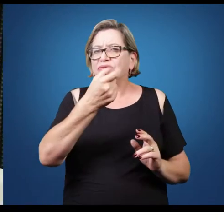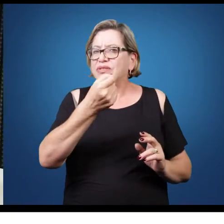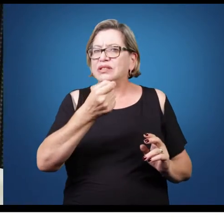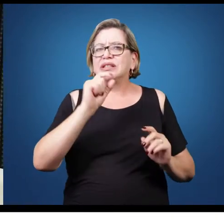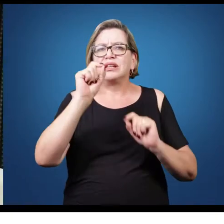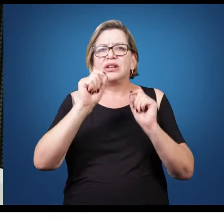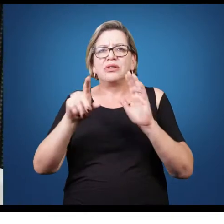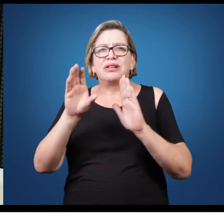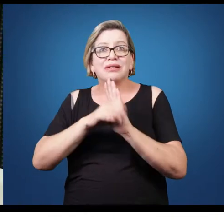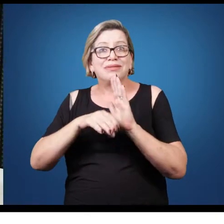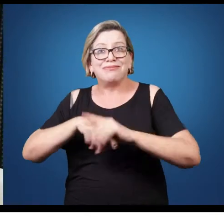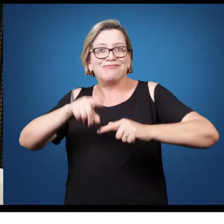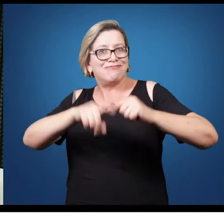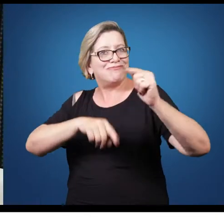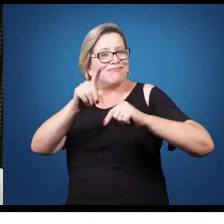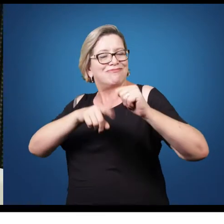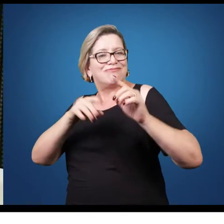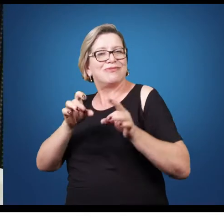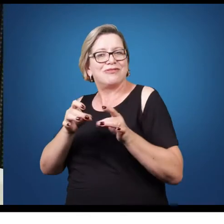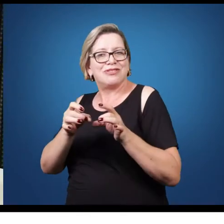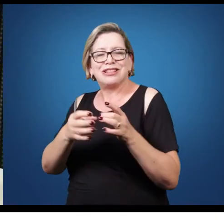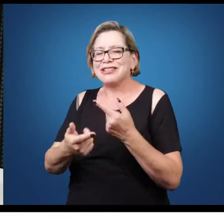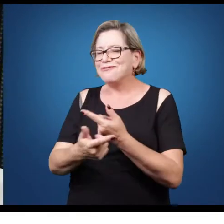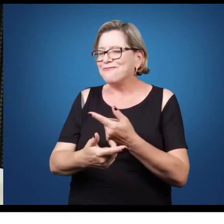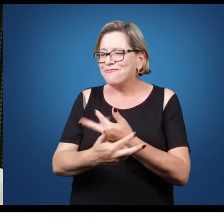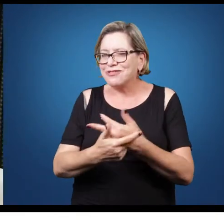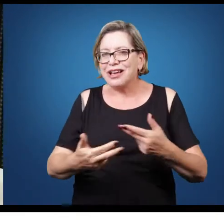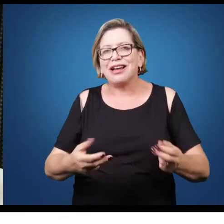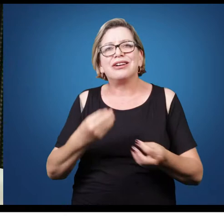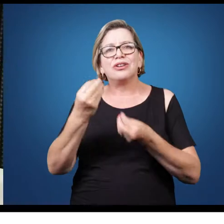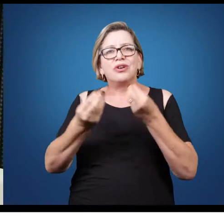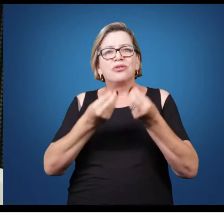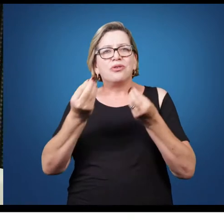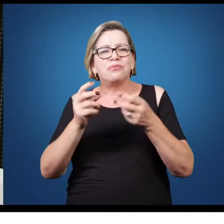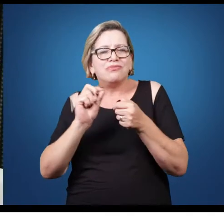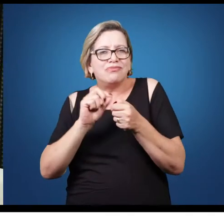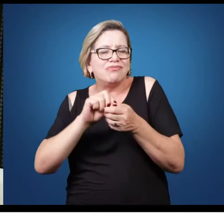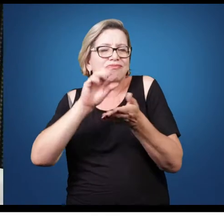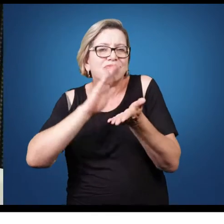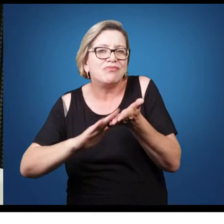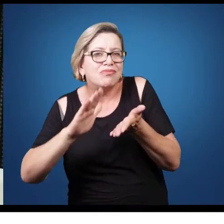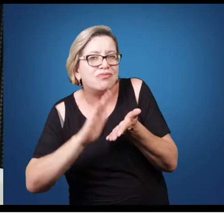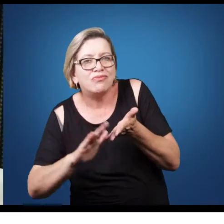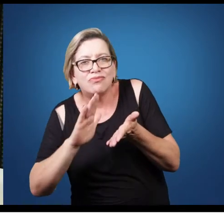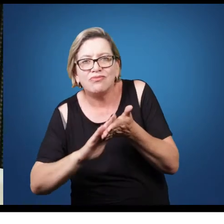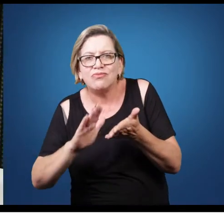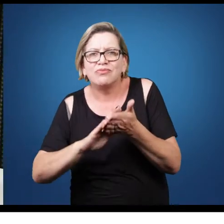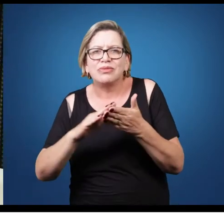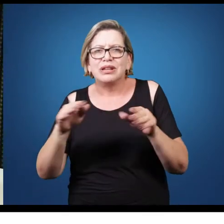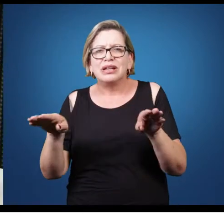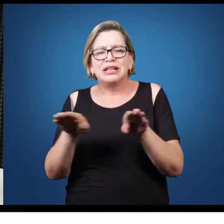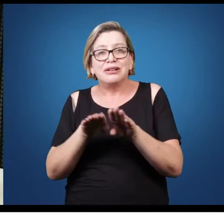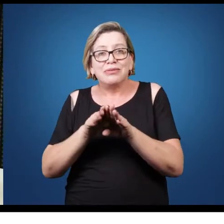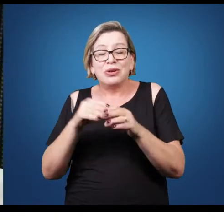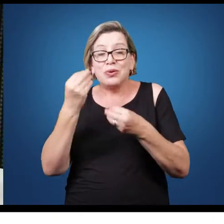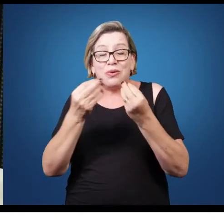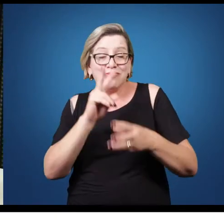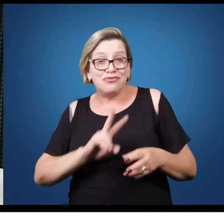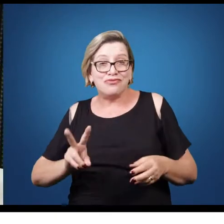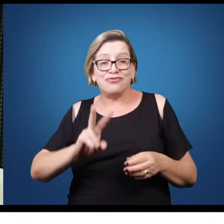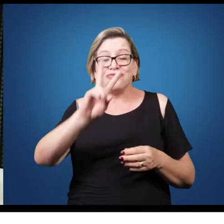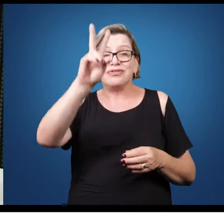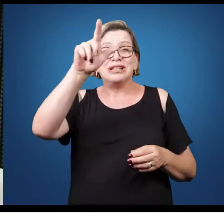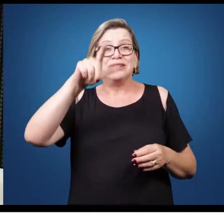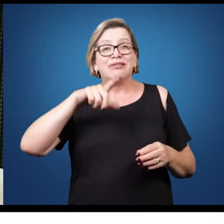um capitalismo de produtos que o capitalismo de coisas seja como produzir bens de consumo e como agregar valor aos bens de